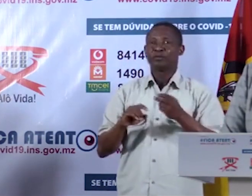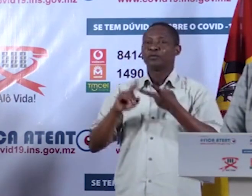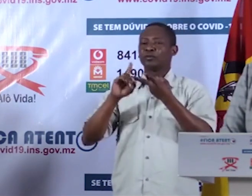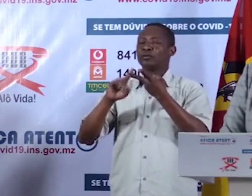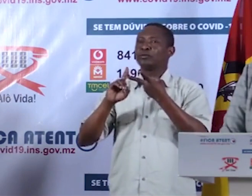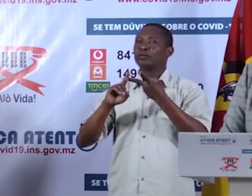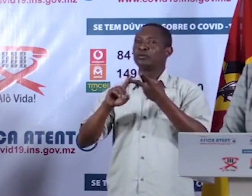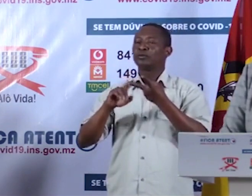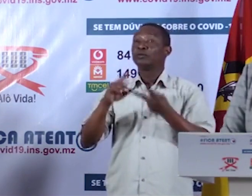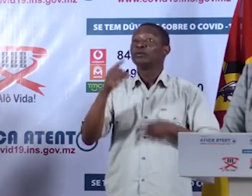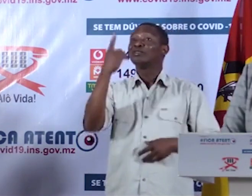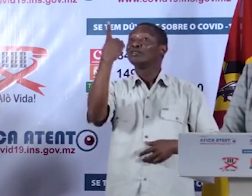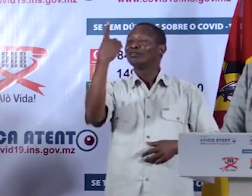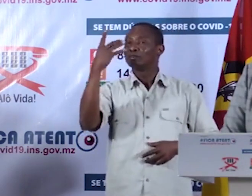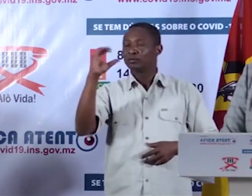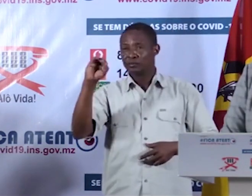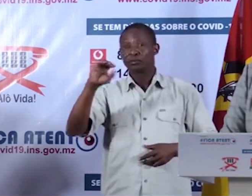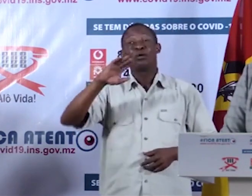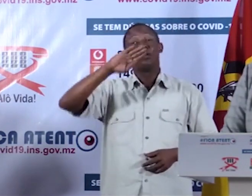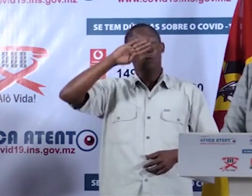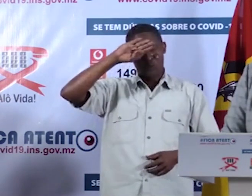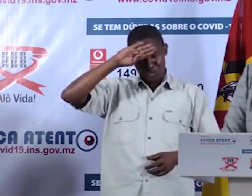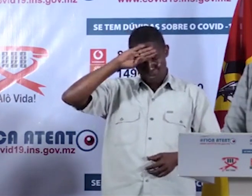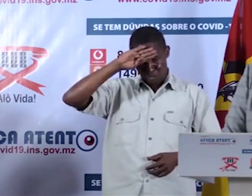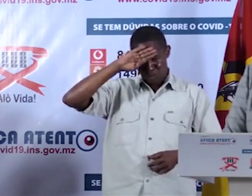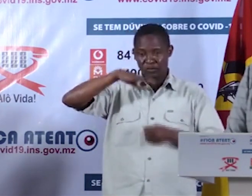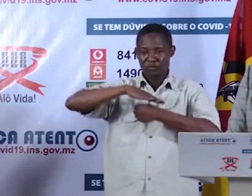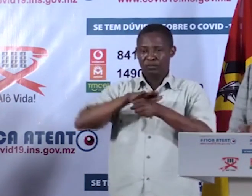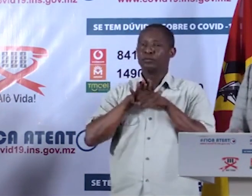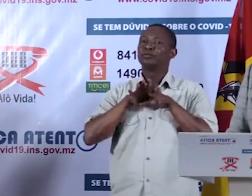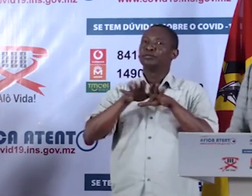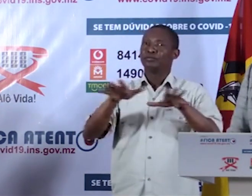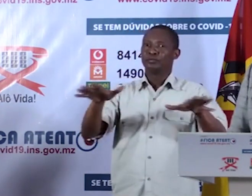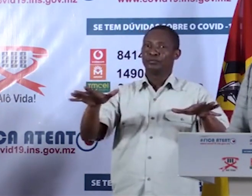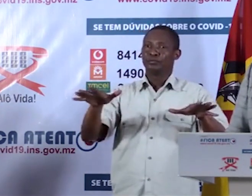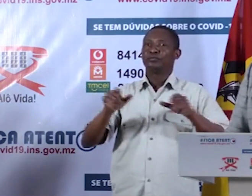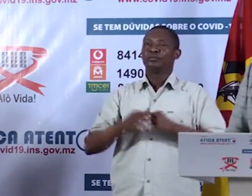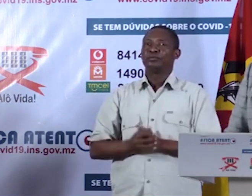e 10 revelaram-se positivos para infecção de Covid-19.